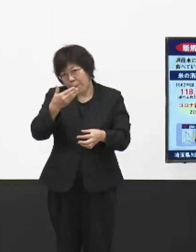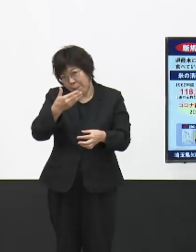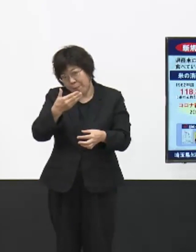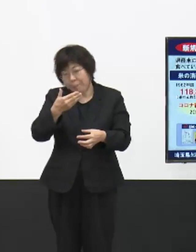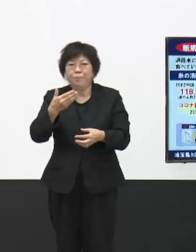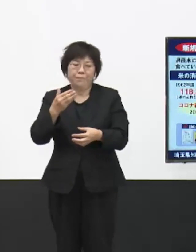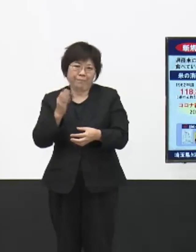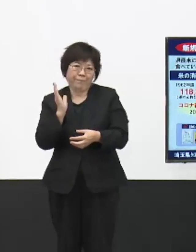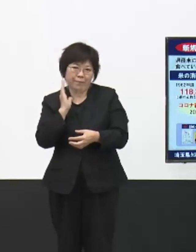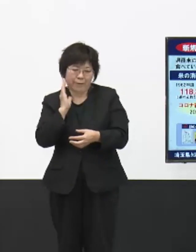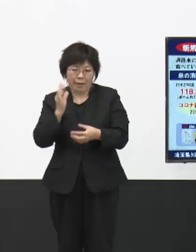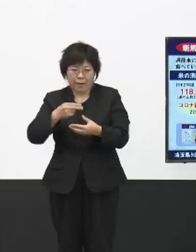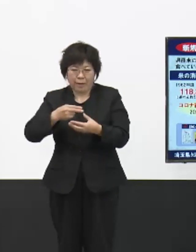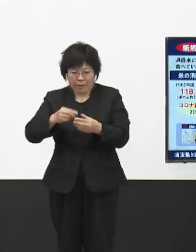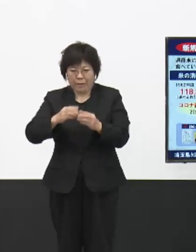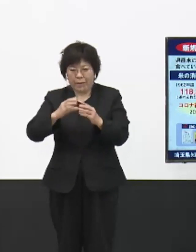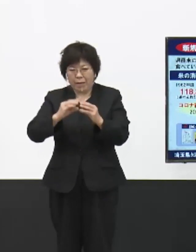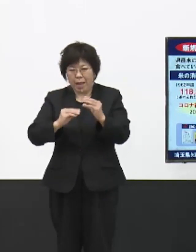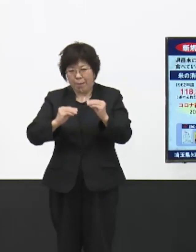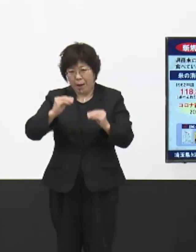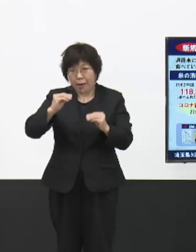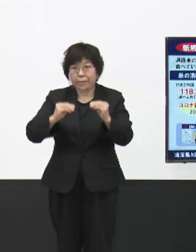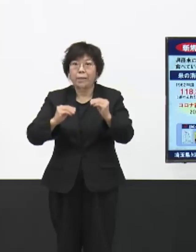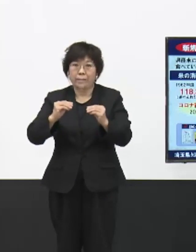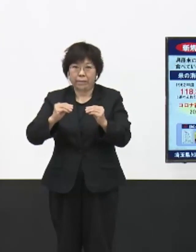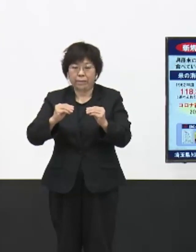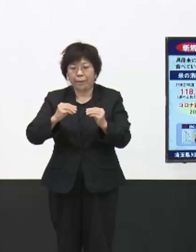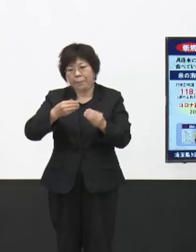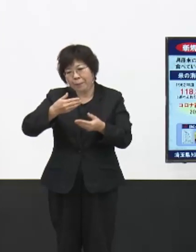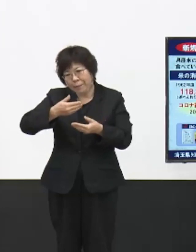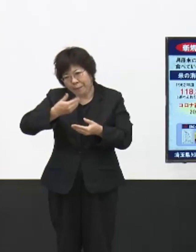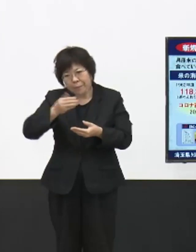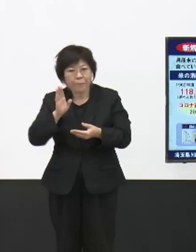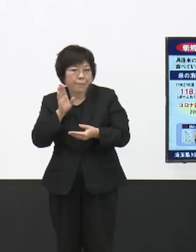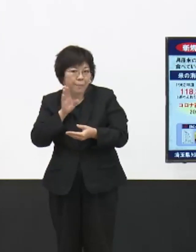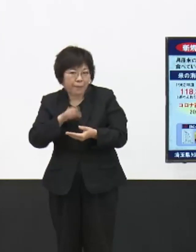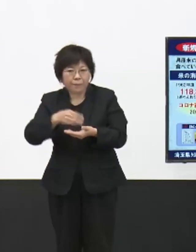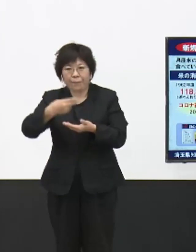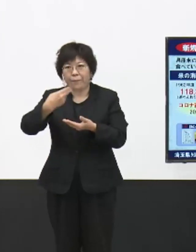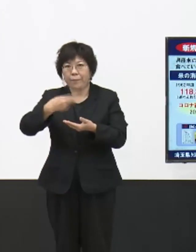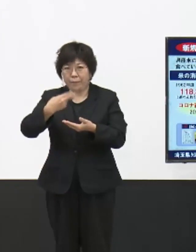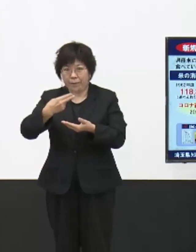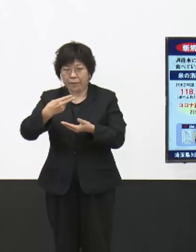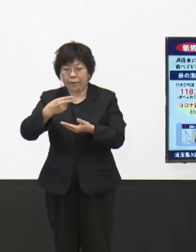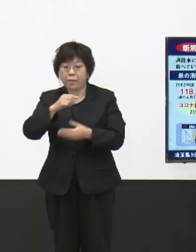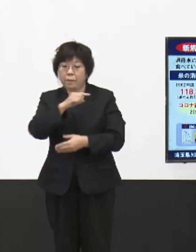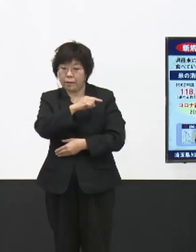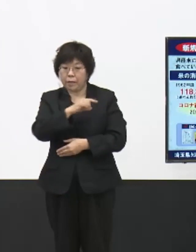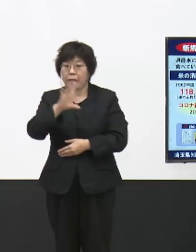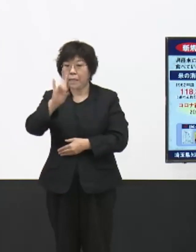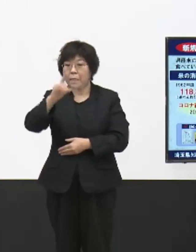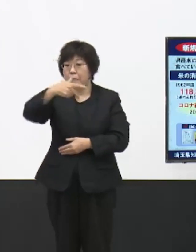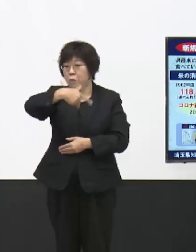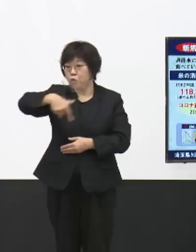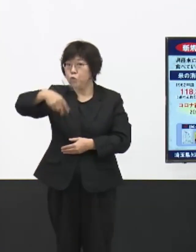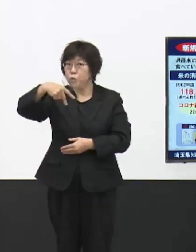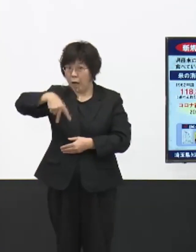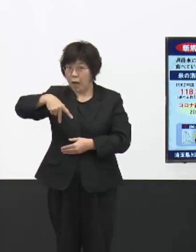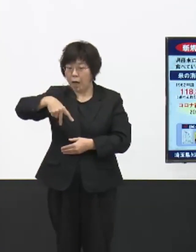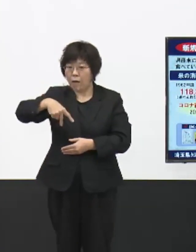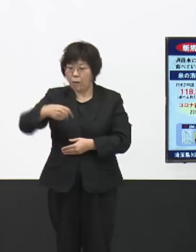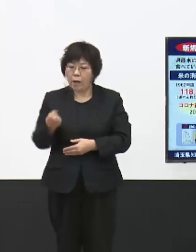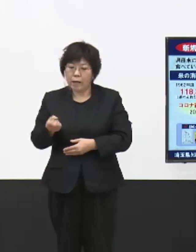で、粘りが強く滑らかな食感が特徴のお米で、特にこの彩の絆は令和2年